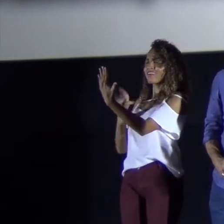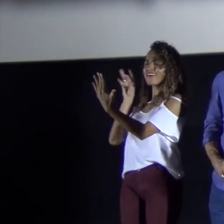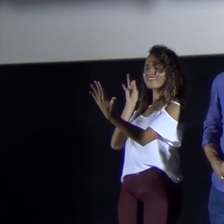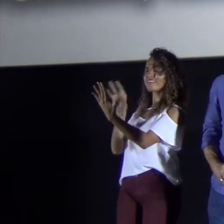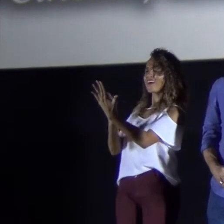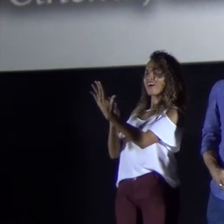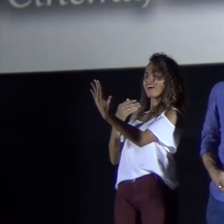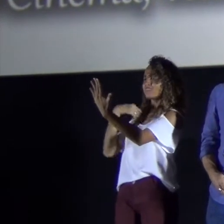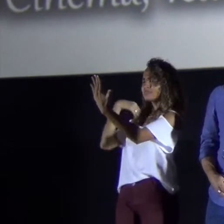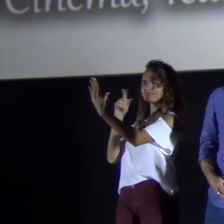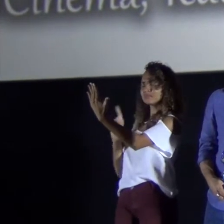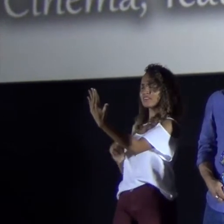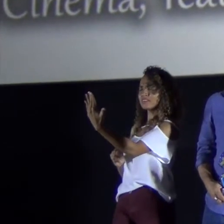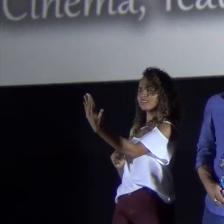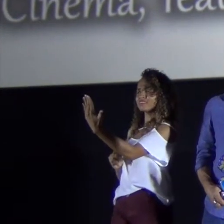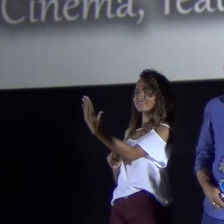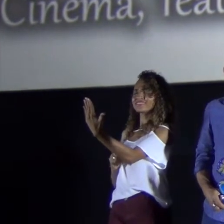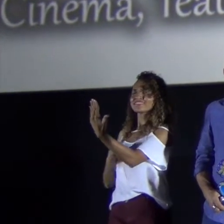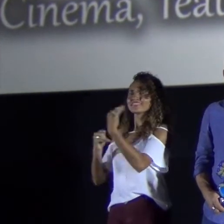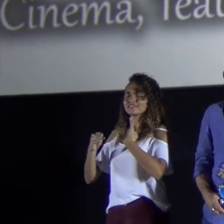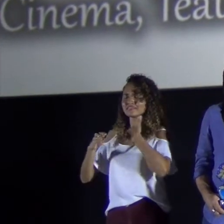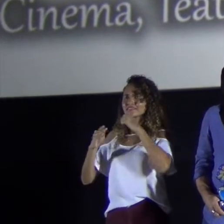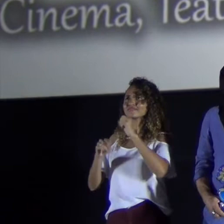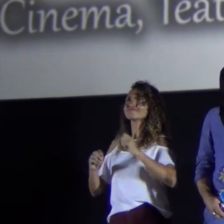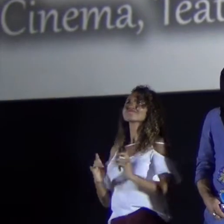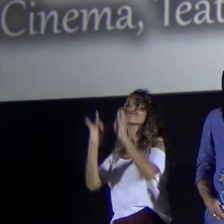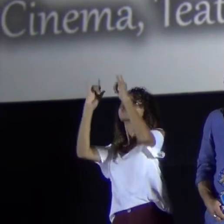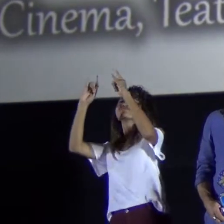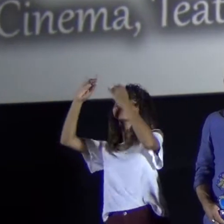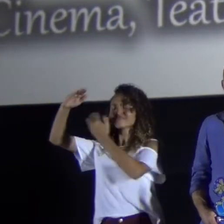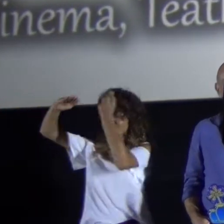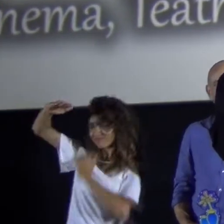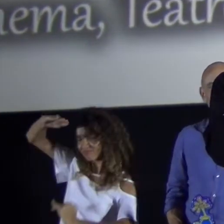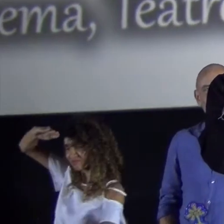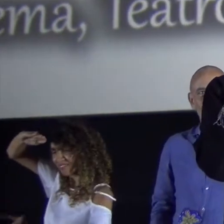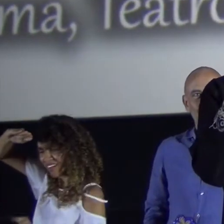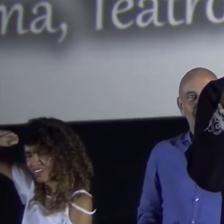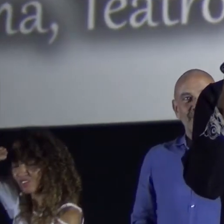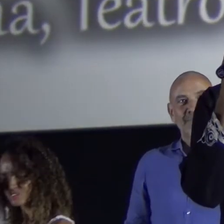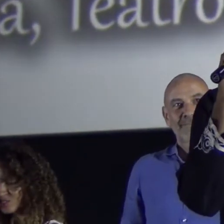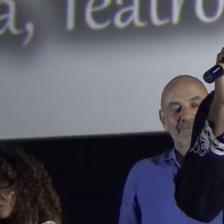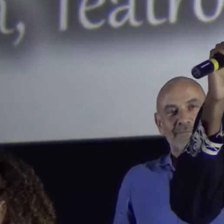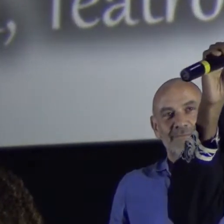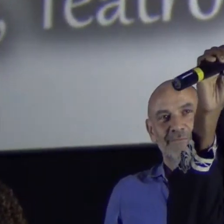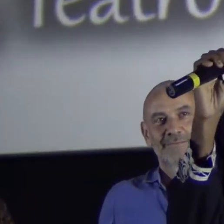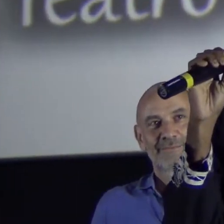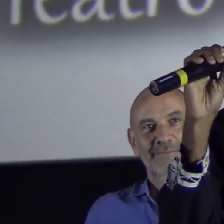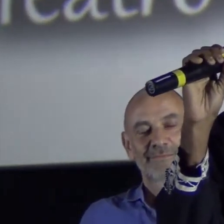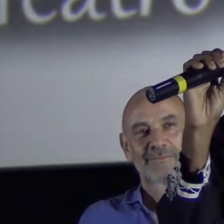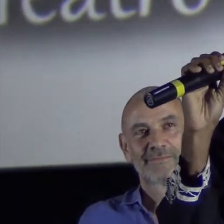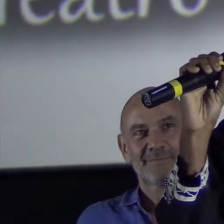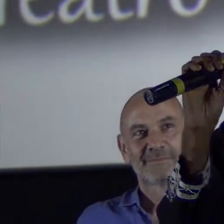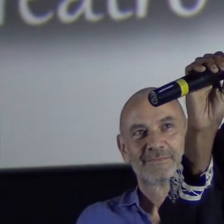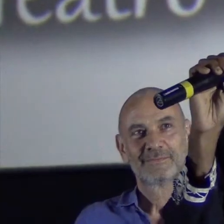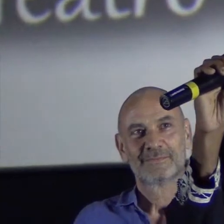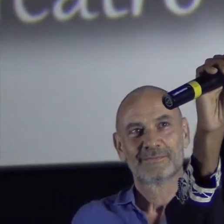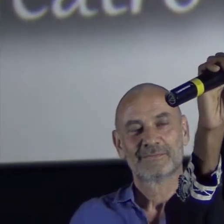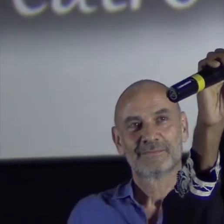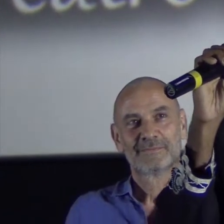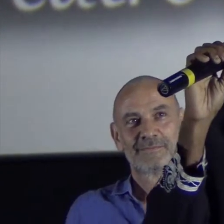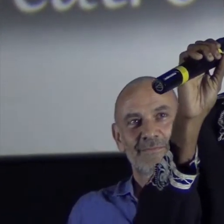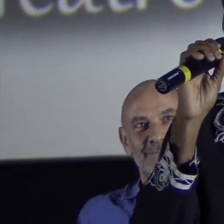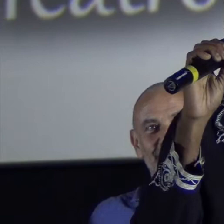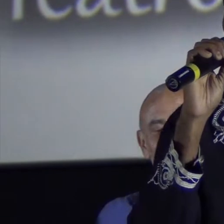e irreal. Embaixo dos prédios de luxo se esconde a memória, a história. Um hacker mandado em nome